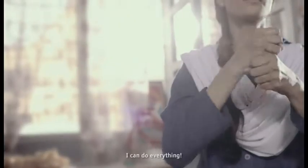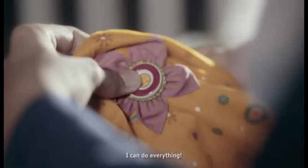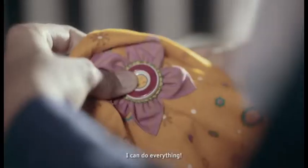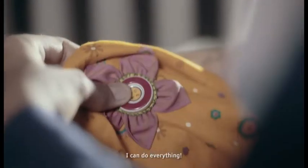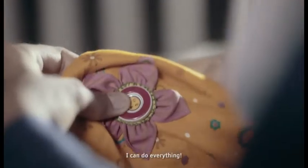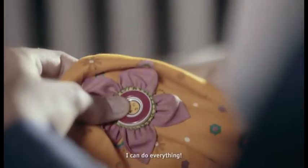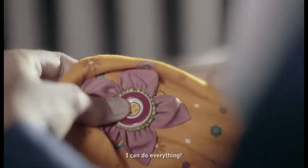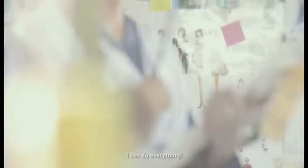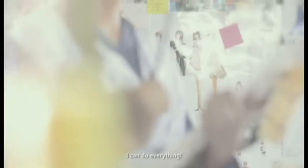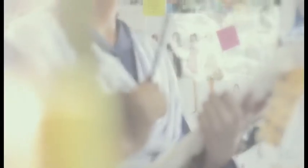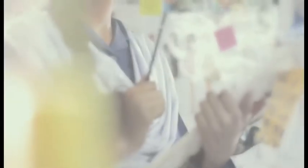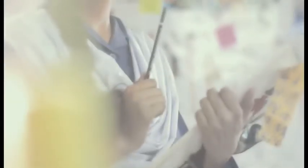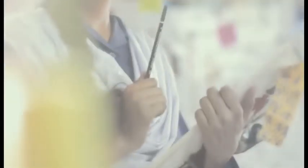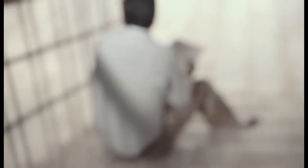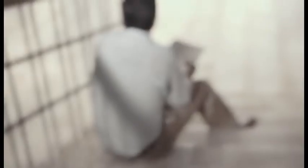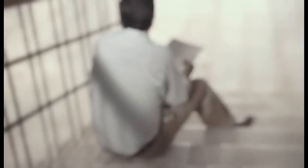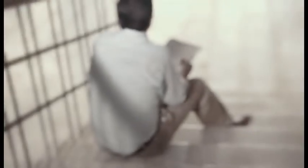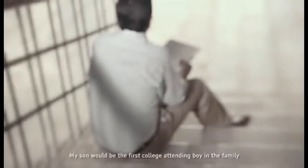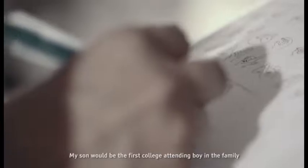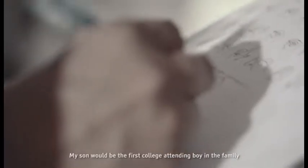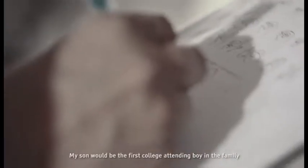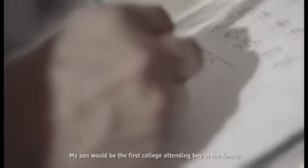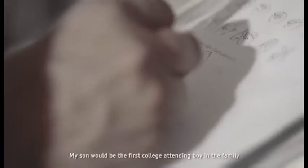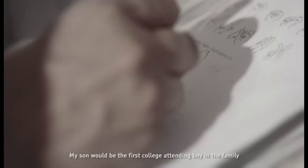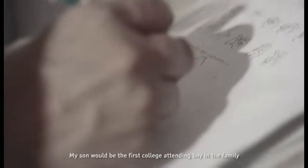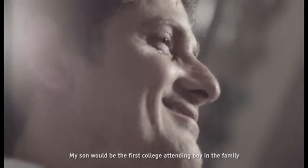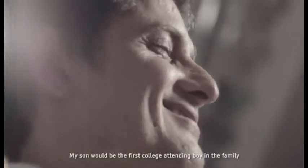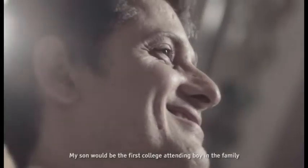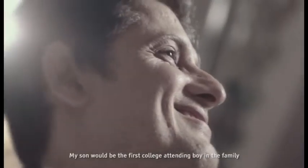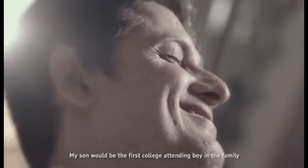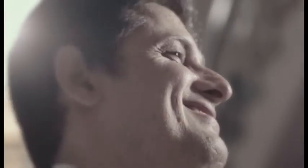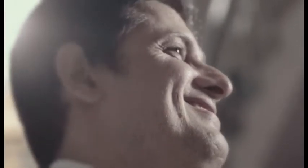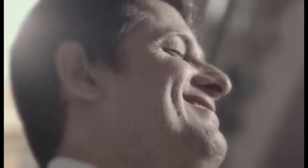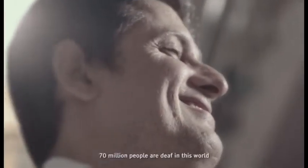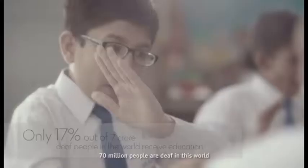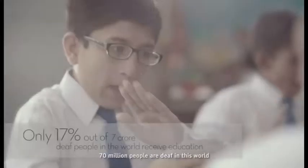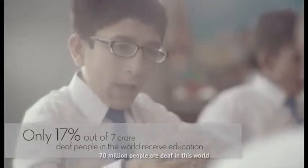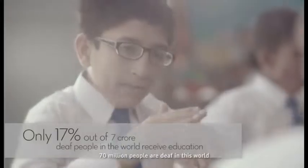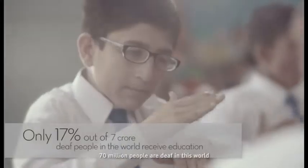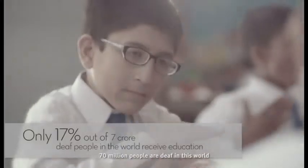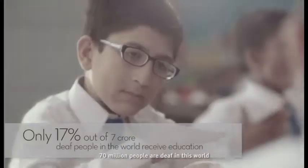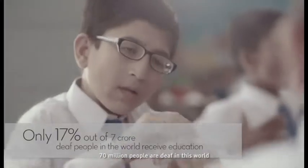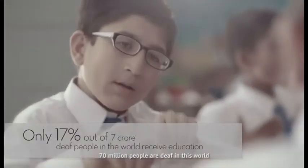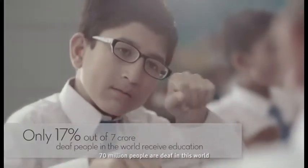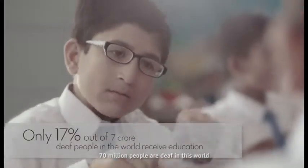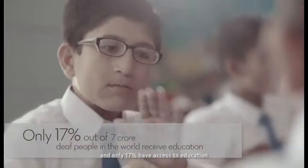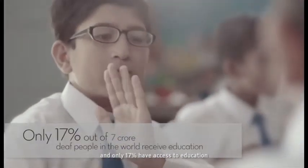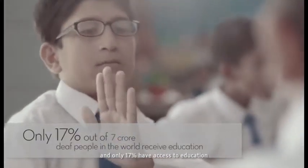سب کچھ کر سکتی ہوں خاندان کا پہلا لڑکا ہے جو کالج جائے گا دنیا میں سات کروڑ لوگ ڈیف ہیں صرف